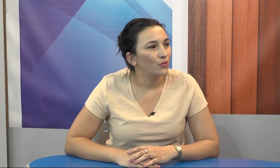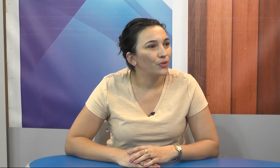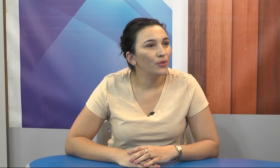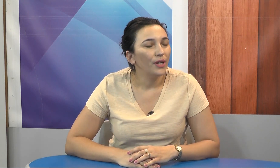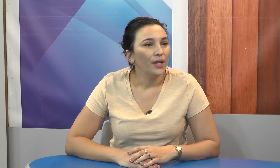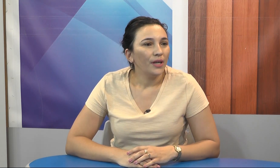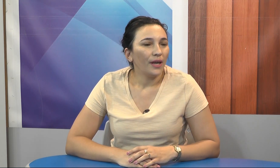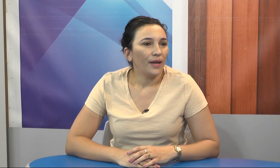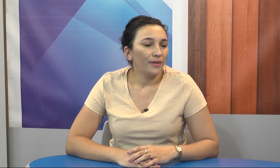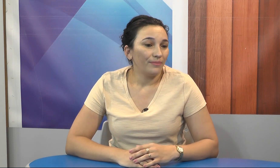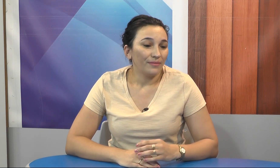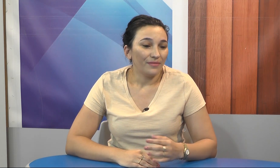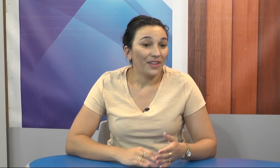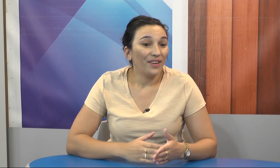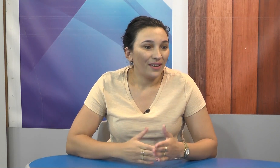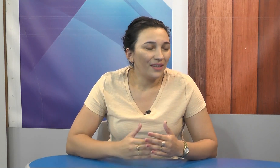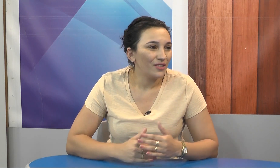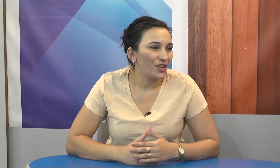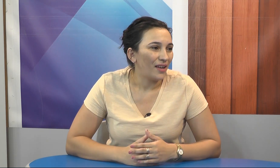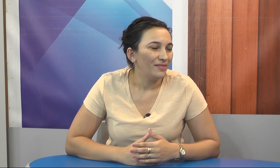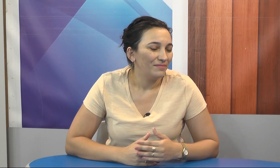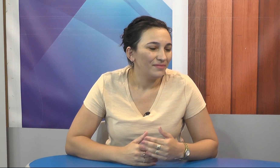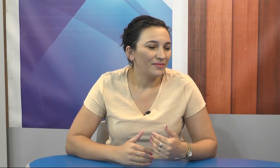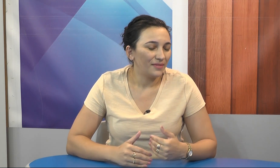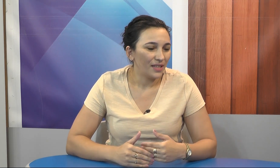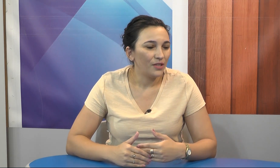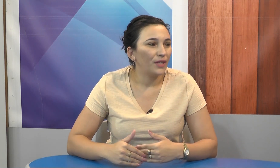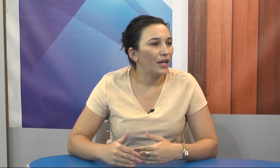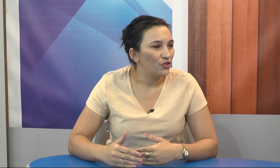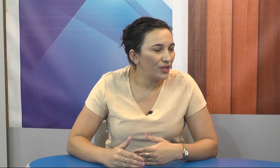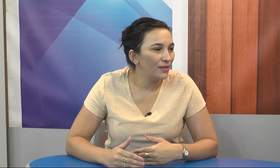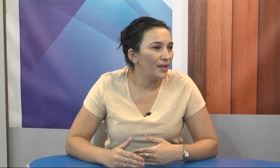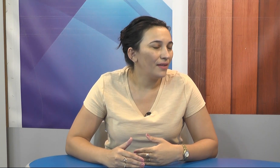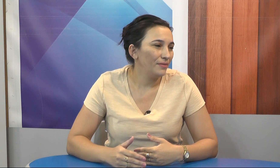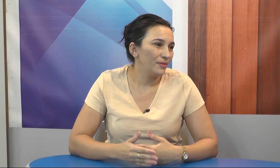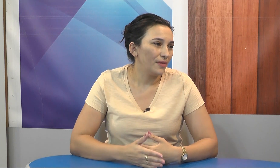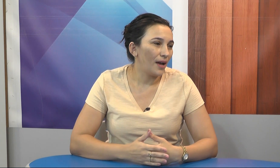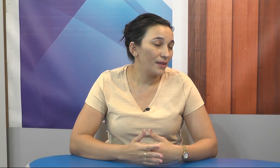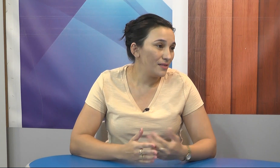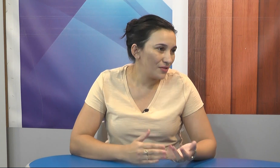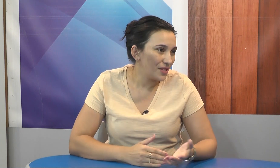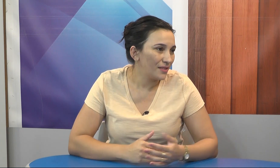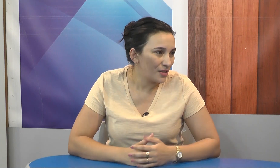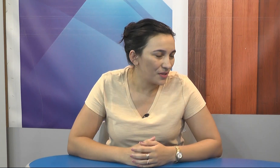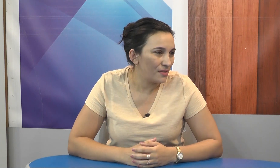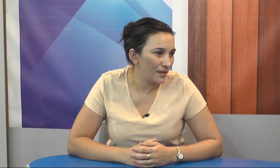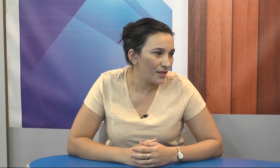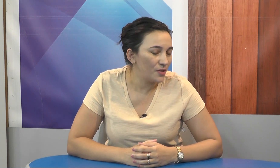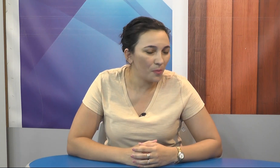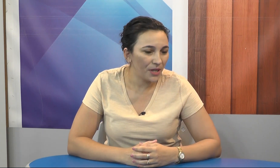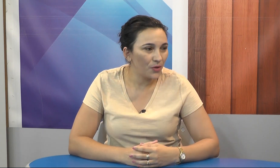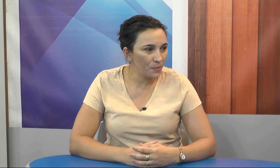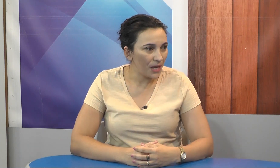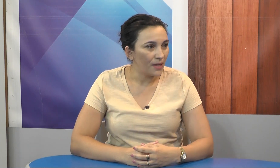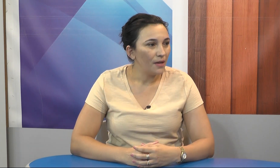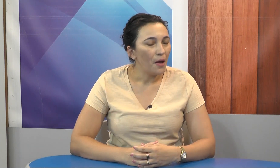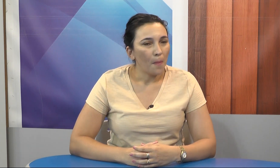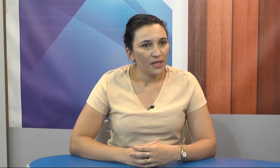surdo, deveria já ter sido atendida, né, há 15 anos atrás com esse decreto 5626. Mas, assim,